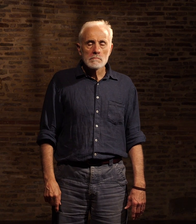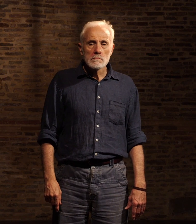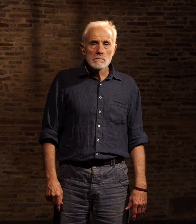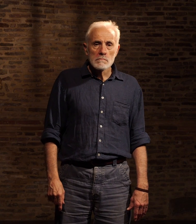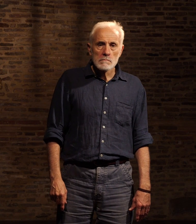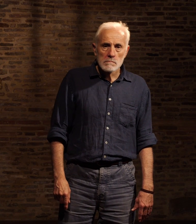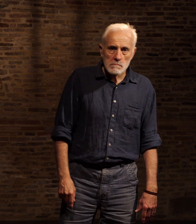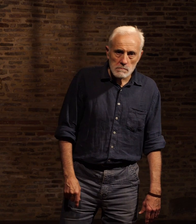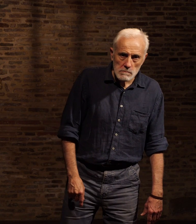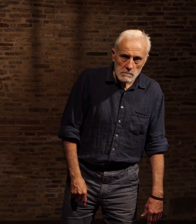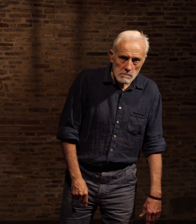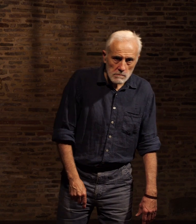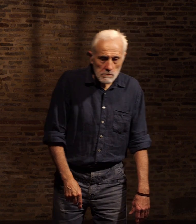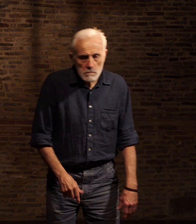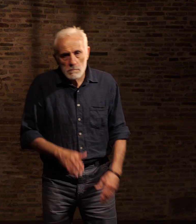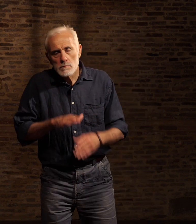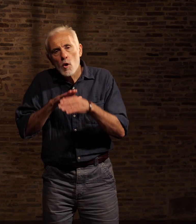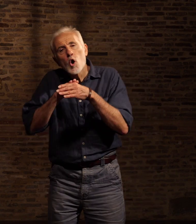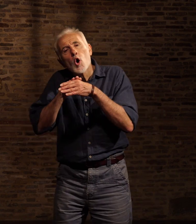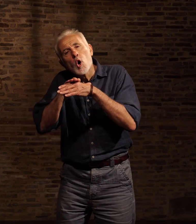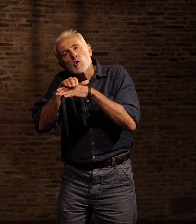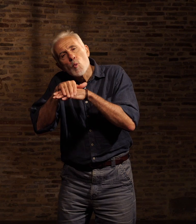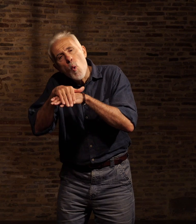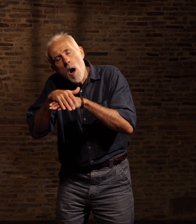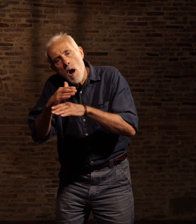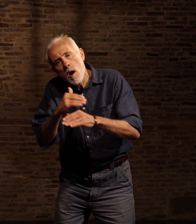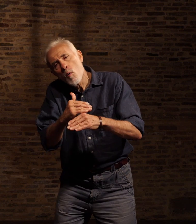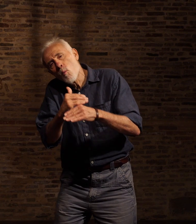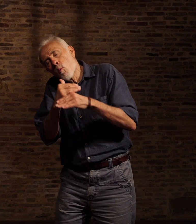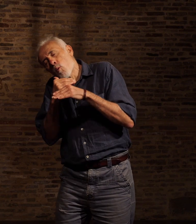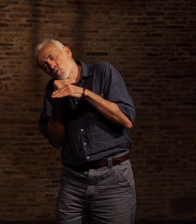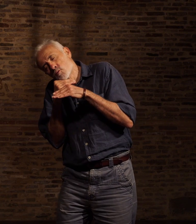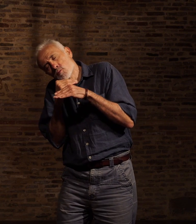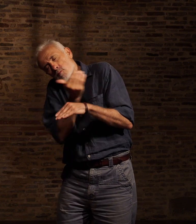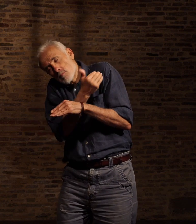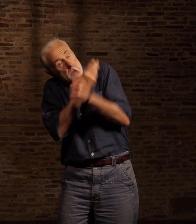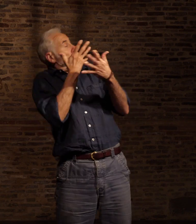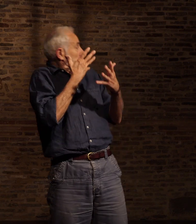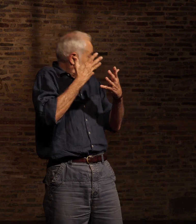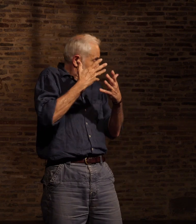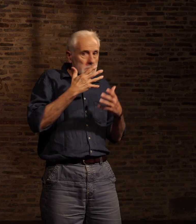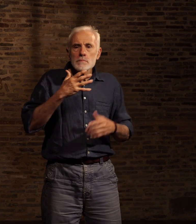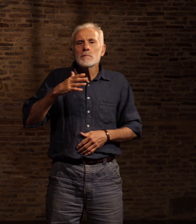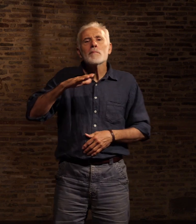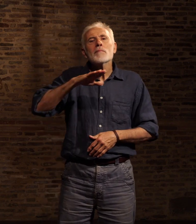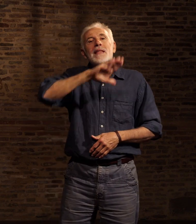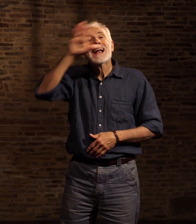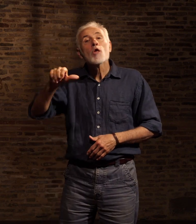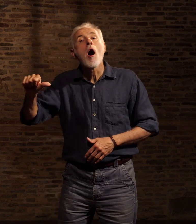le soir j'ai été réveillée en sursaut par les ailes à m'a fait signe de le suivre